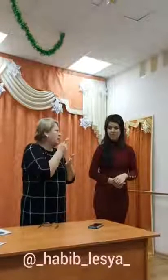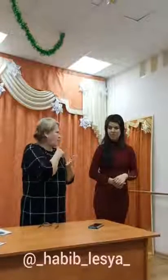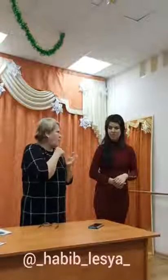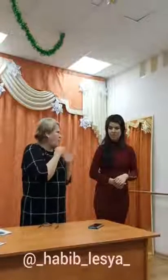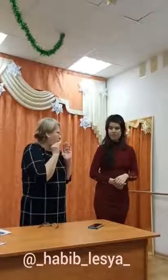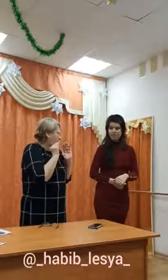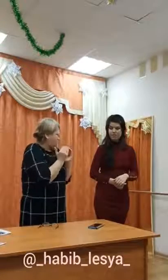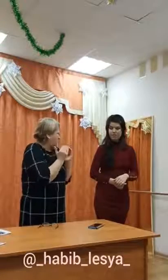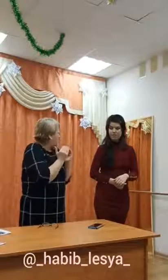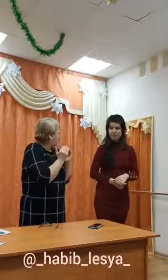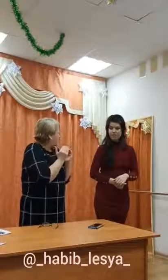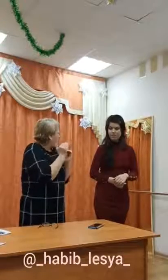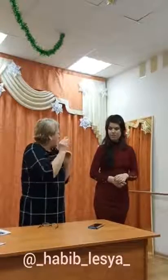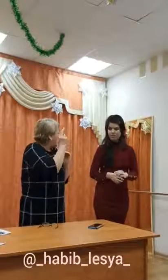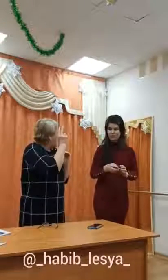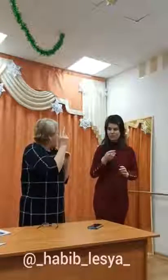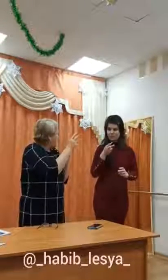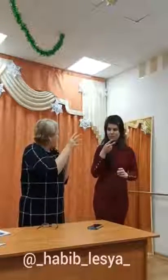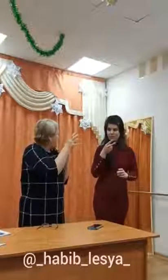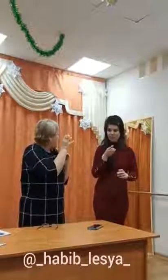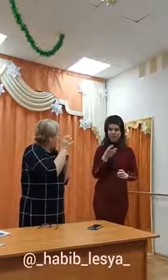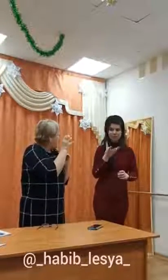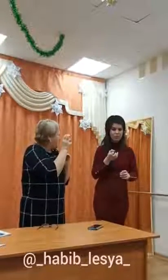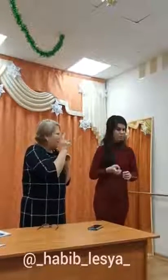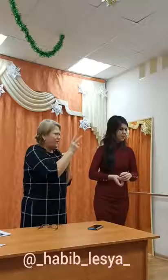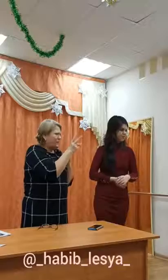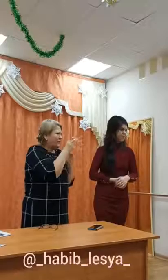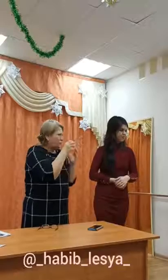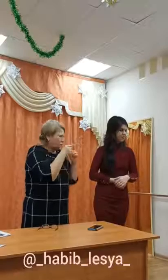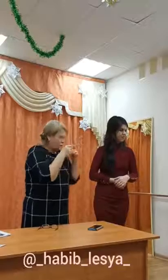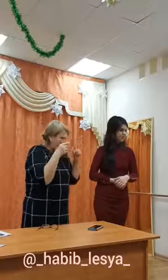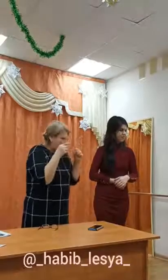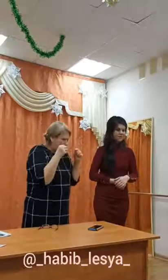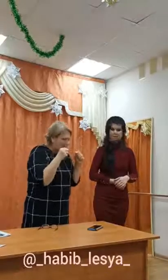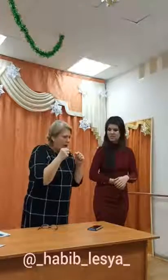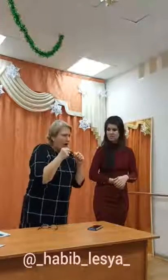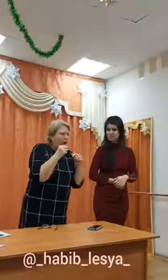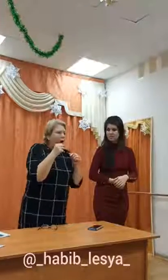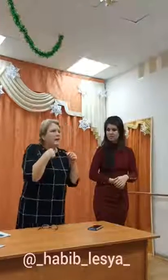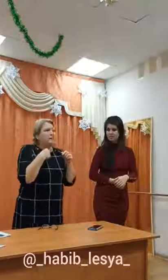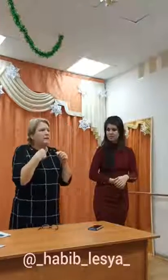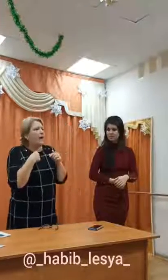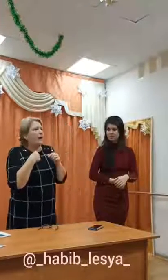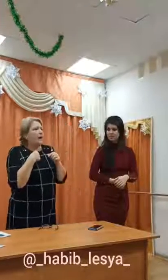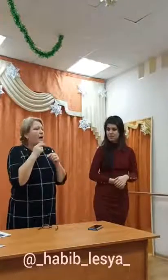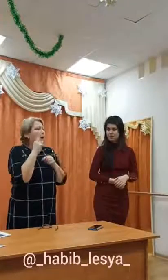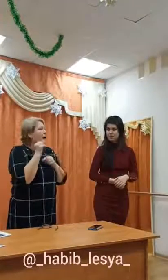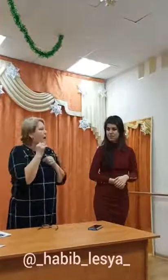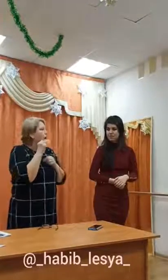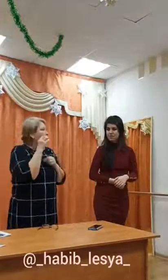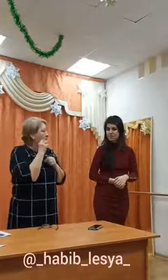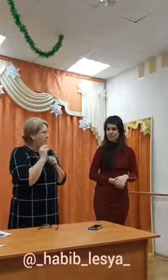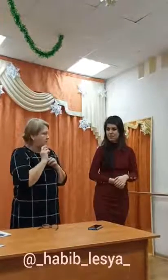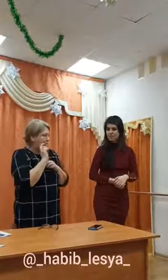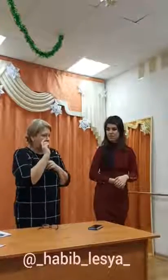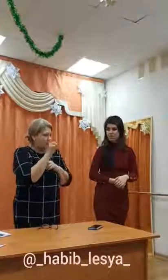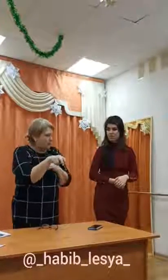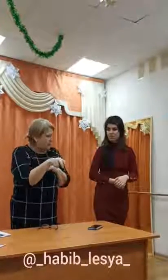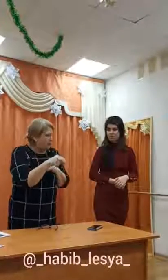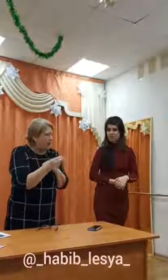там минимальная 2500, да? 2500. Я в кафе,